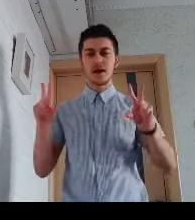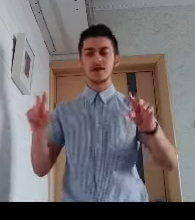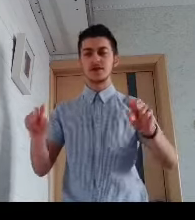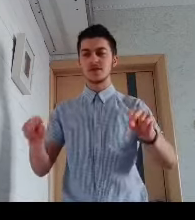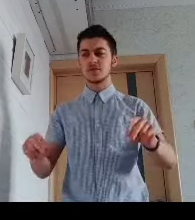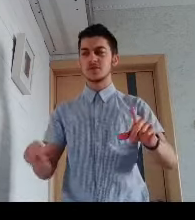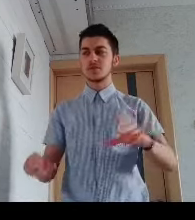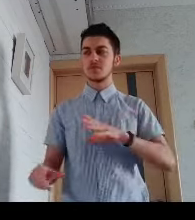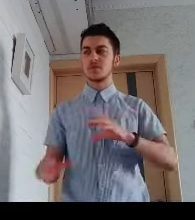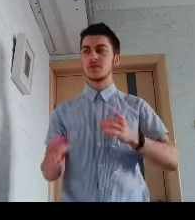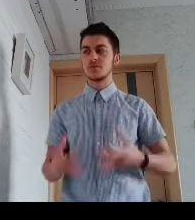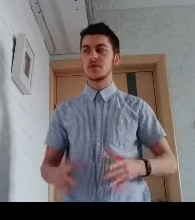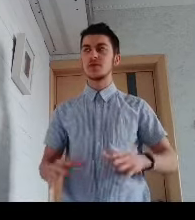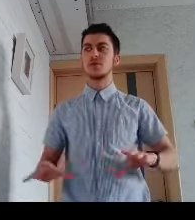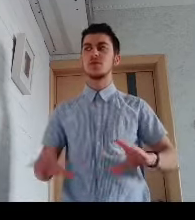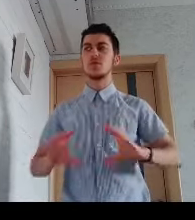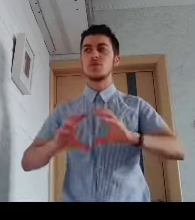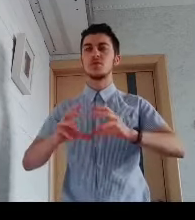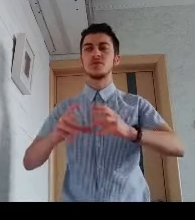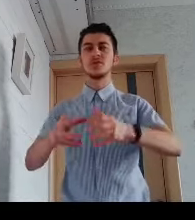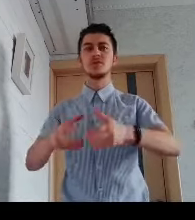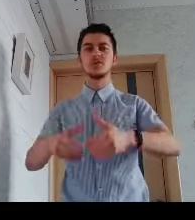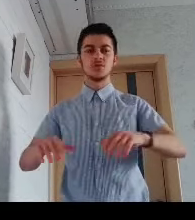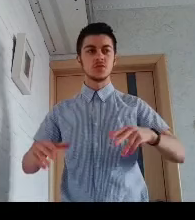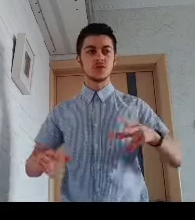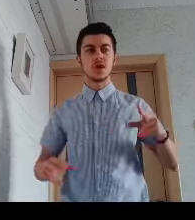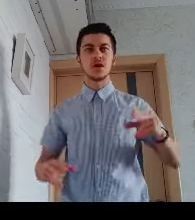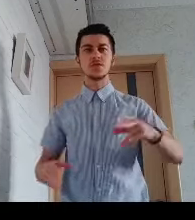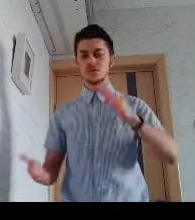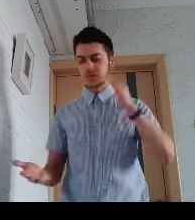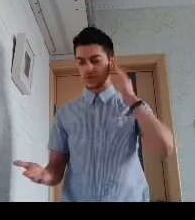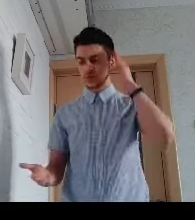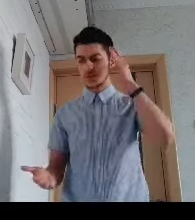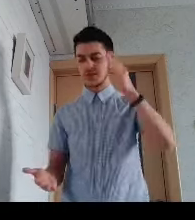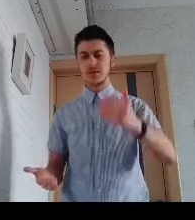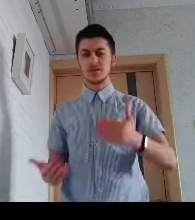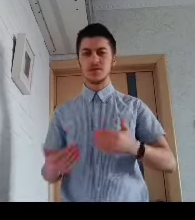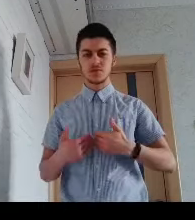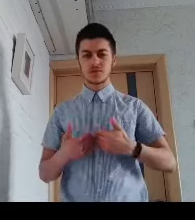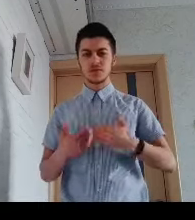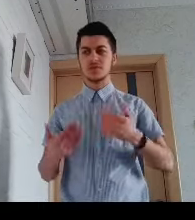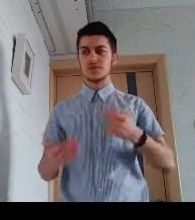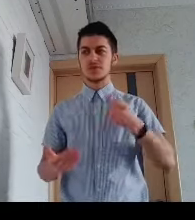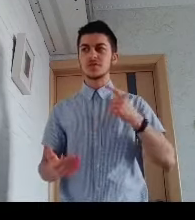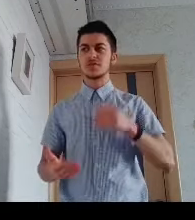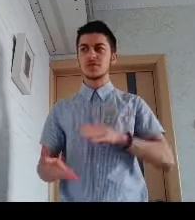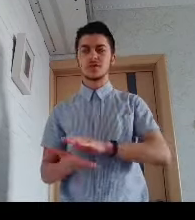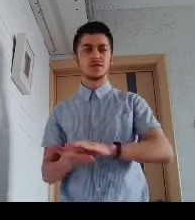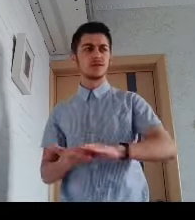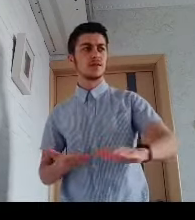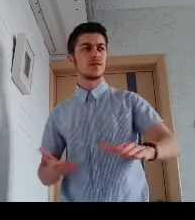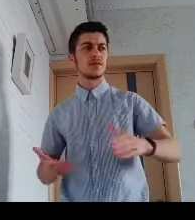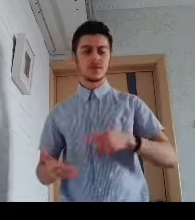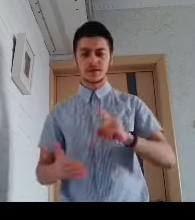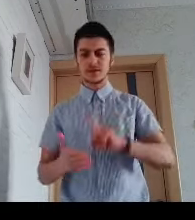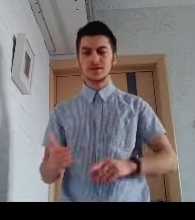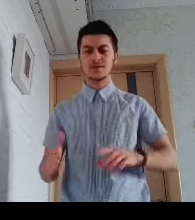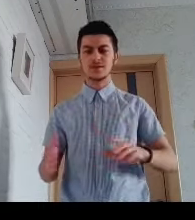набрала. Просто купол над землей стерегу как сон. Я пишу всю эту плоскость, я твой